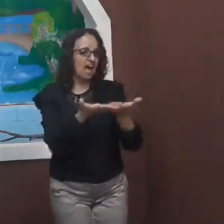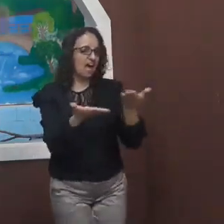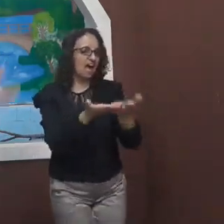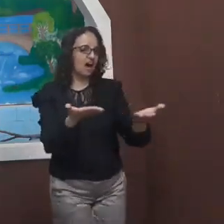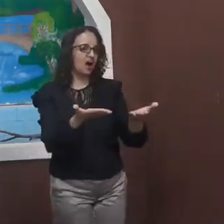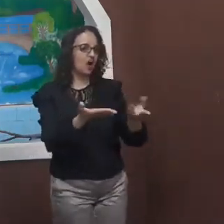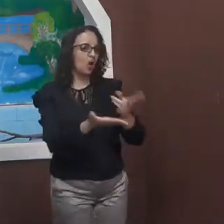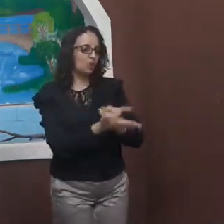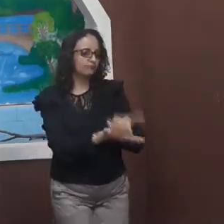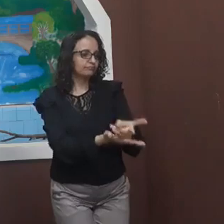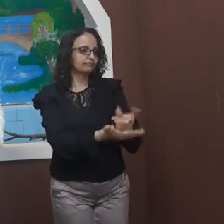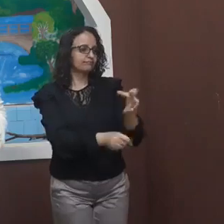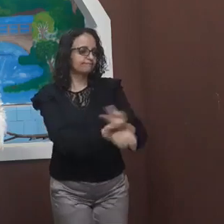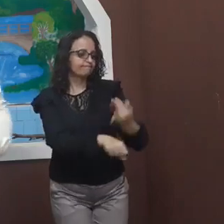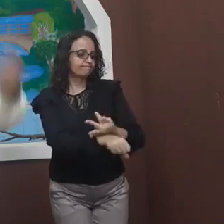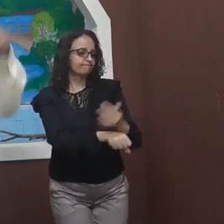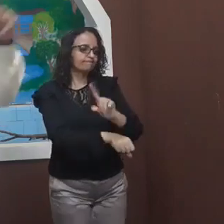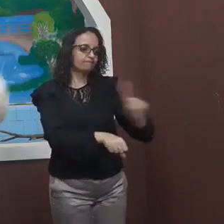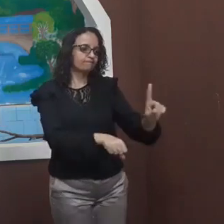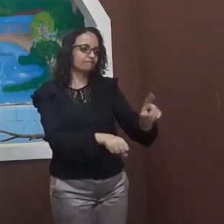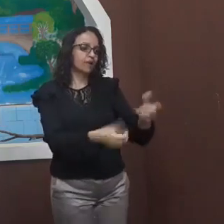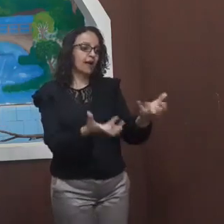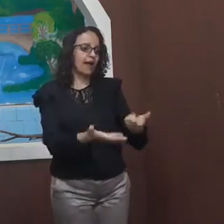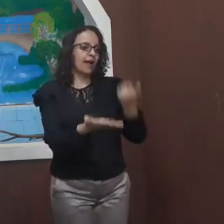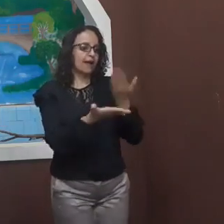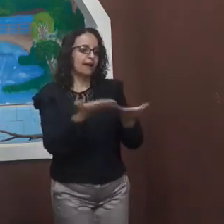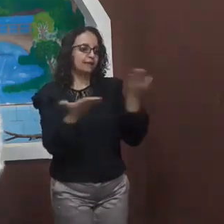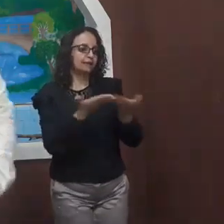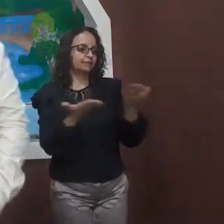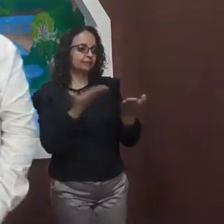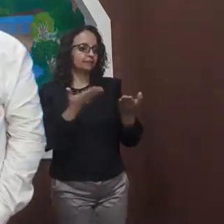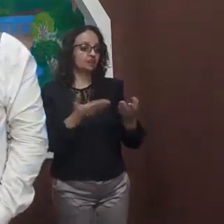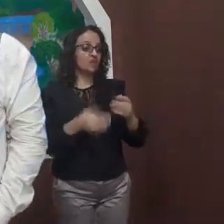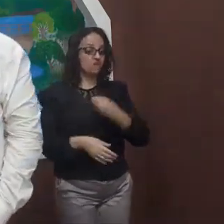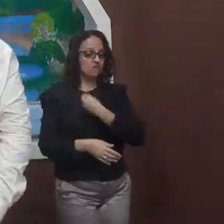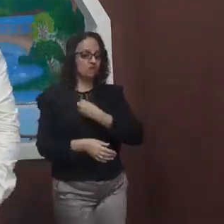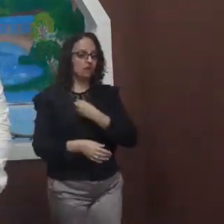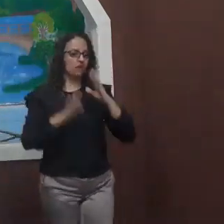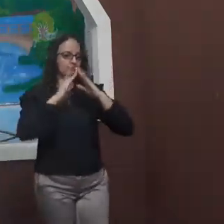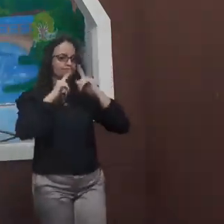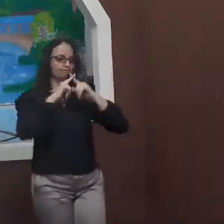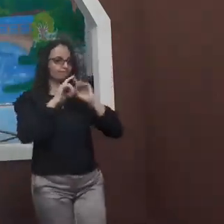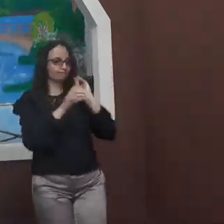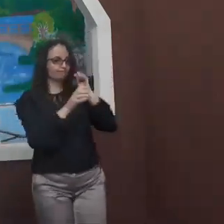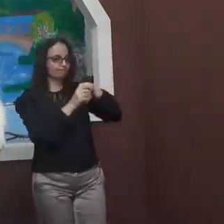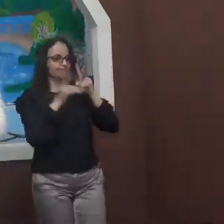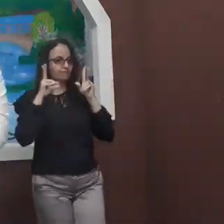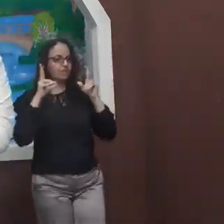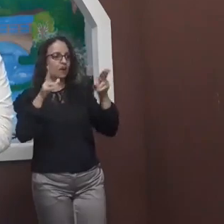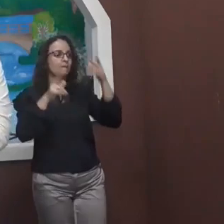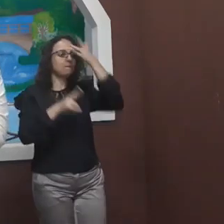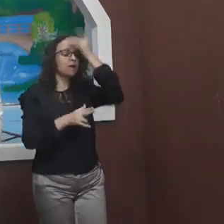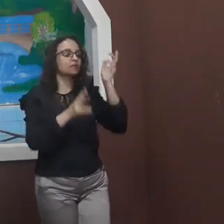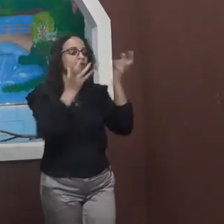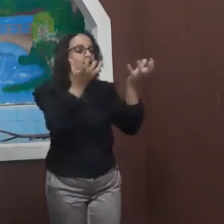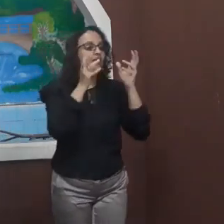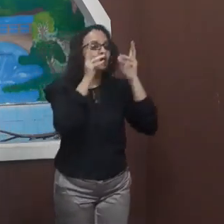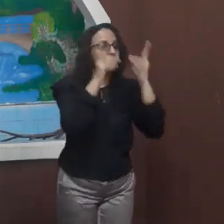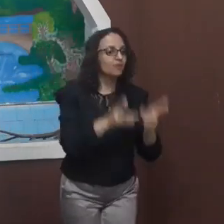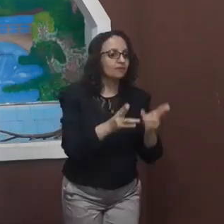em consumir. E aí isso vem para a vida cristã, que as pessoas querem consumir também, como se